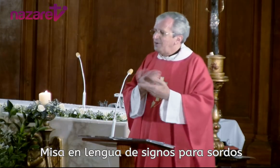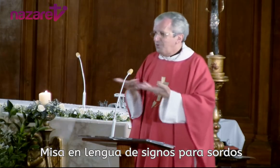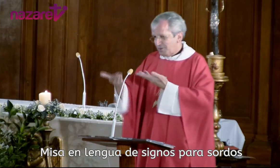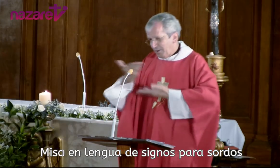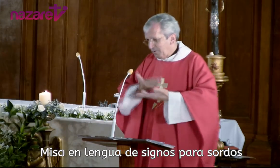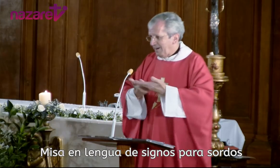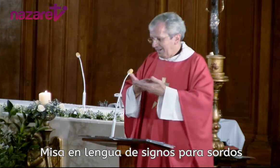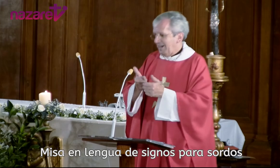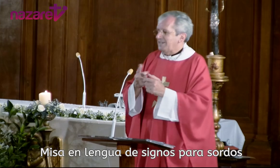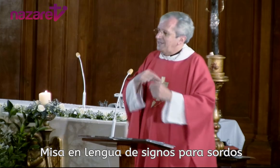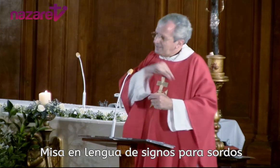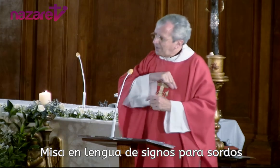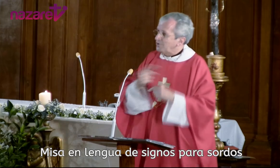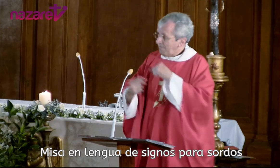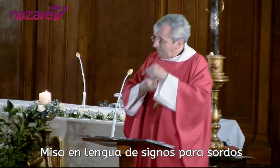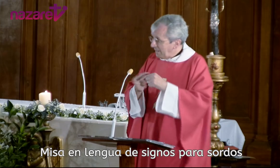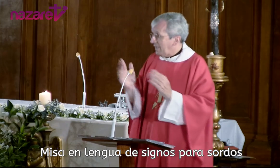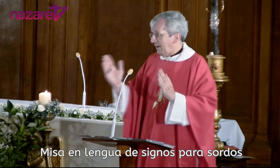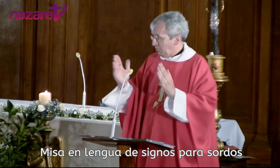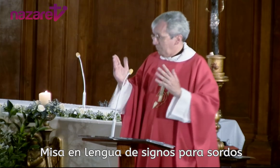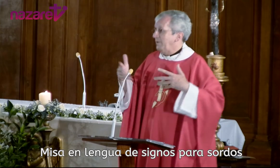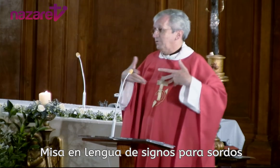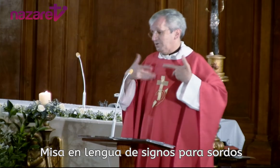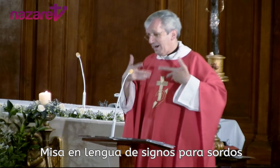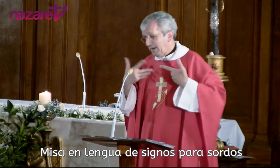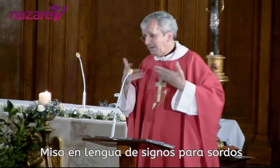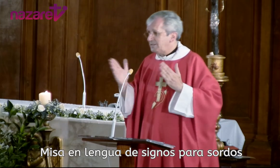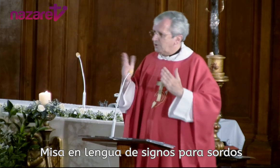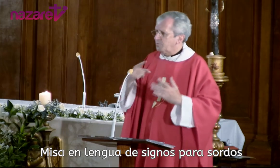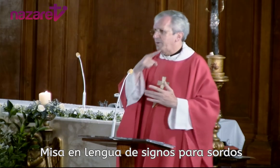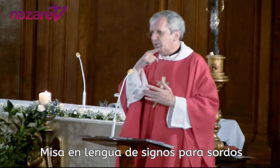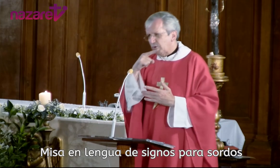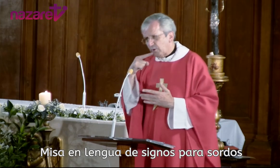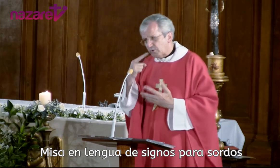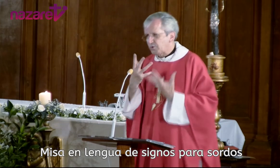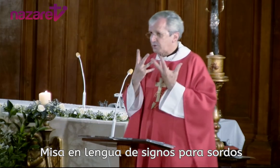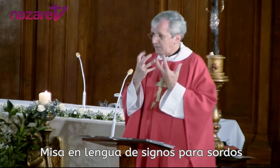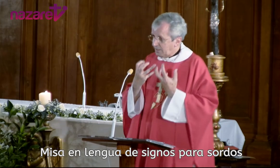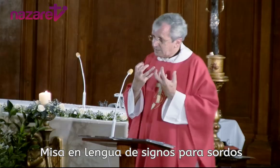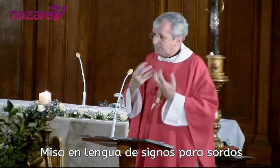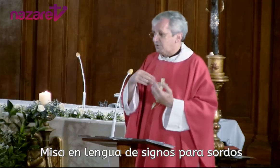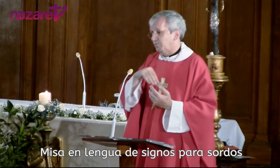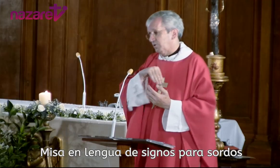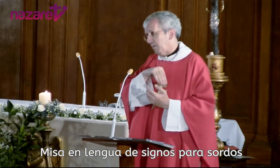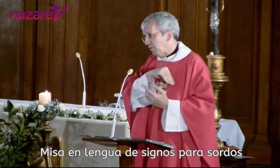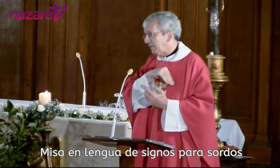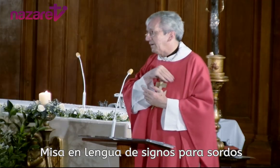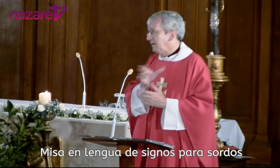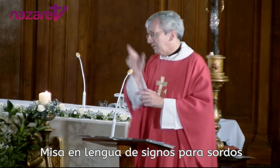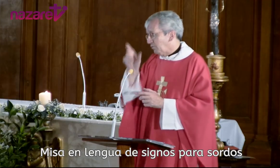nos ayuda a sentirnos familia en los momentos alegres y en los momentos dolorosos y tristes como son la muerte de una